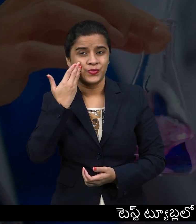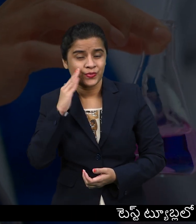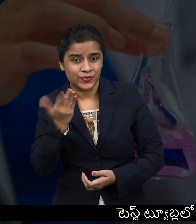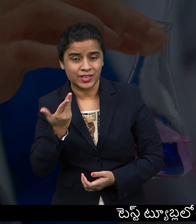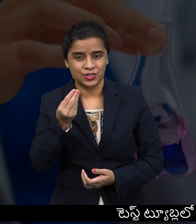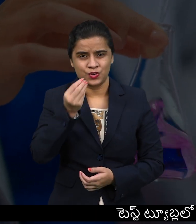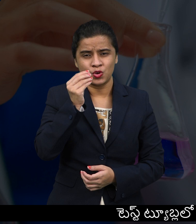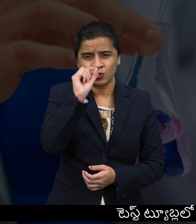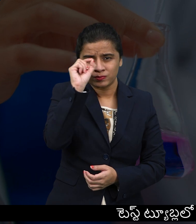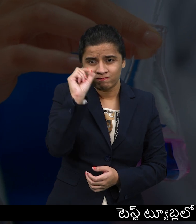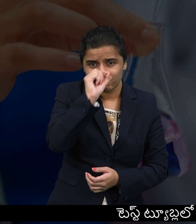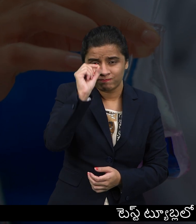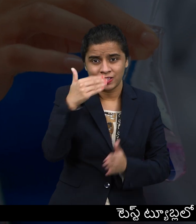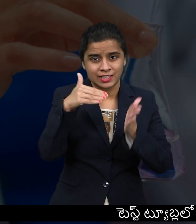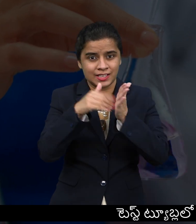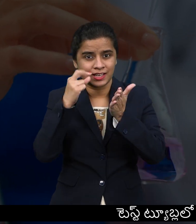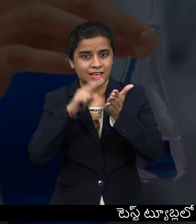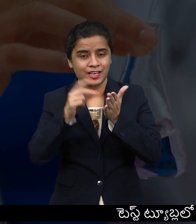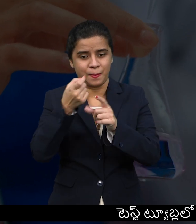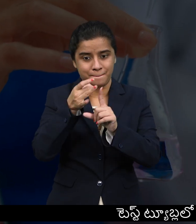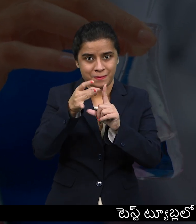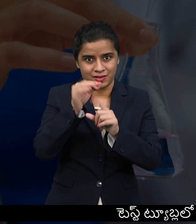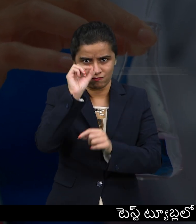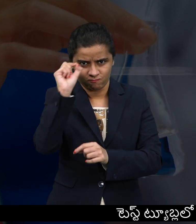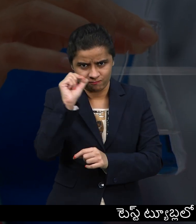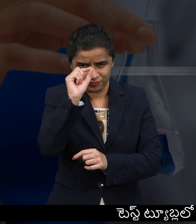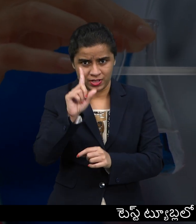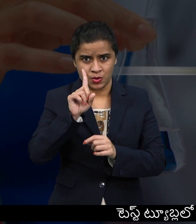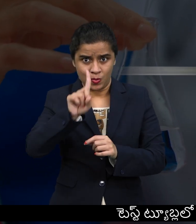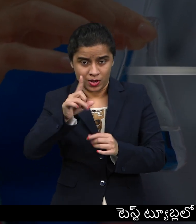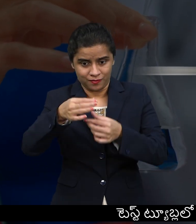టెస్ట్ ట్యూబ్లలో ఒకదానిలో జింక్ మెటల్ యొక్క